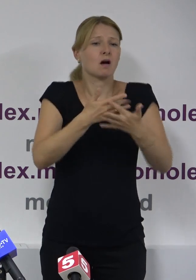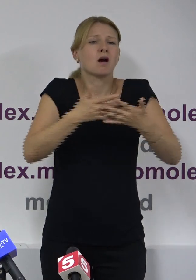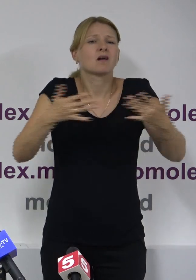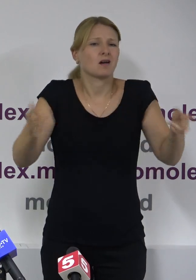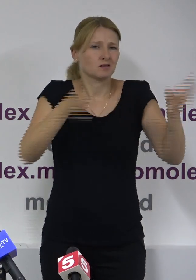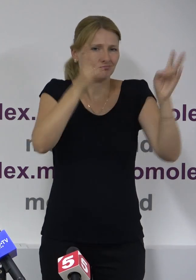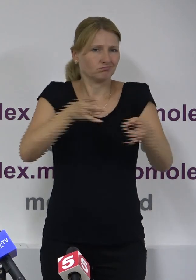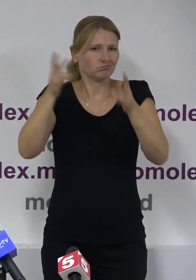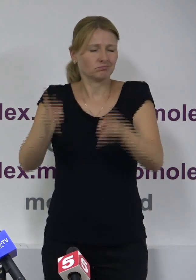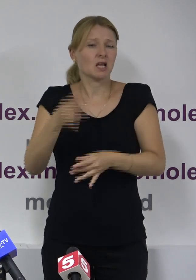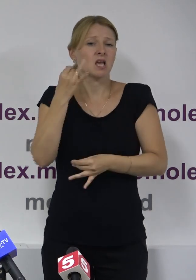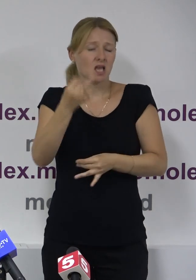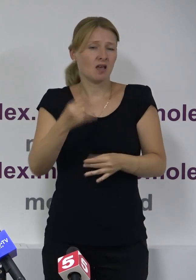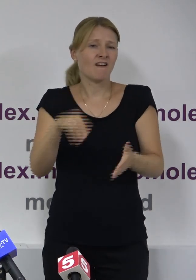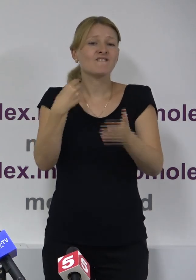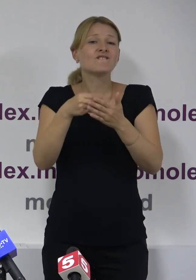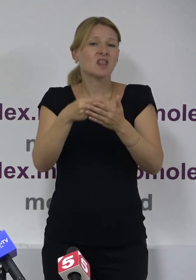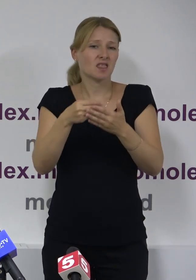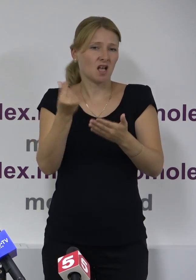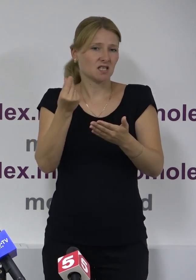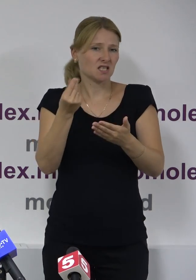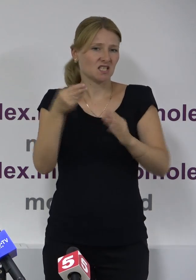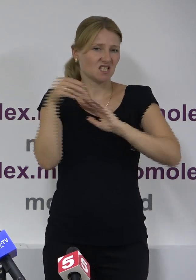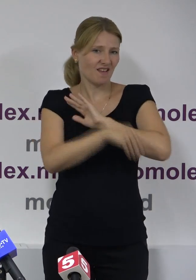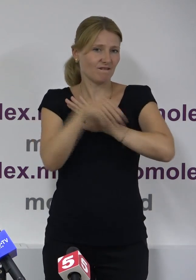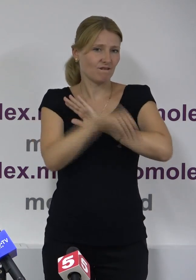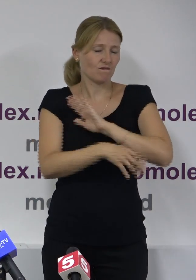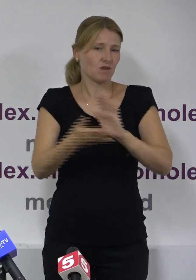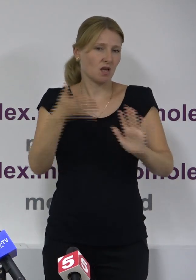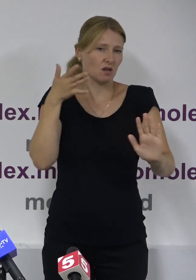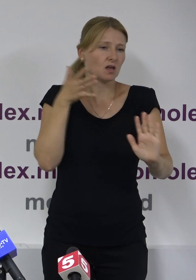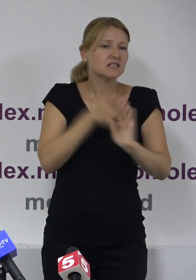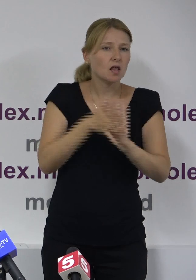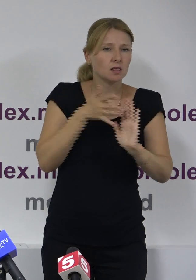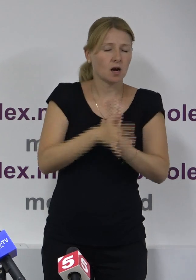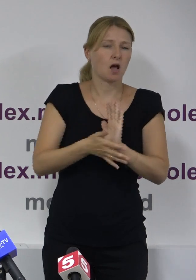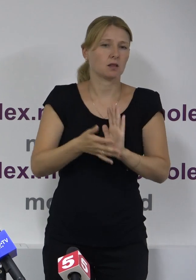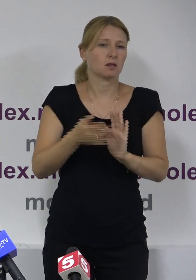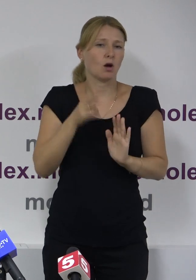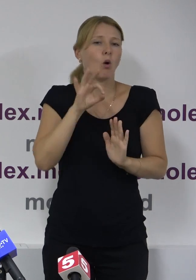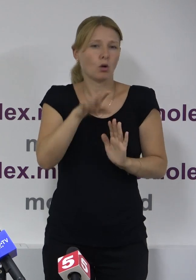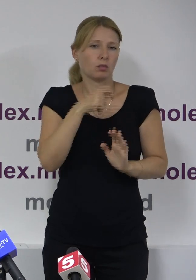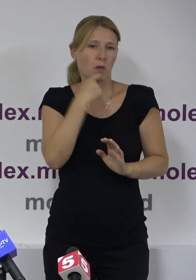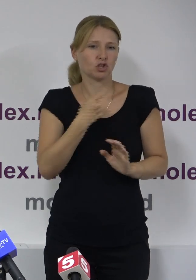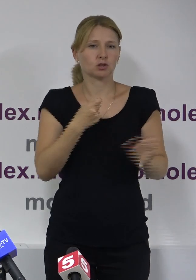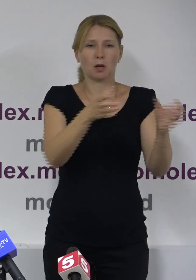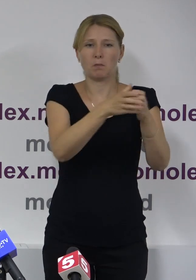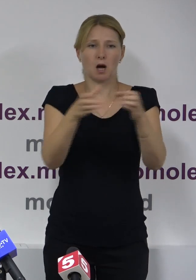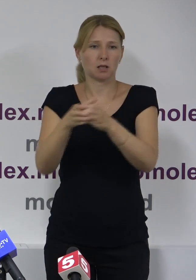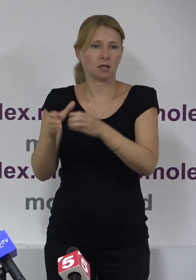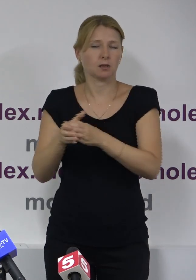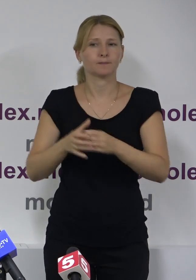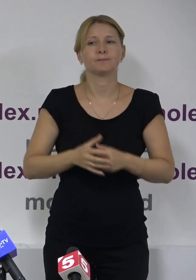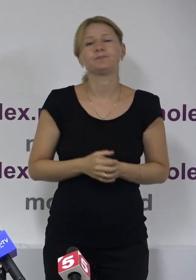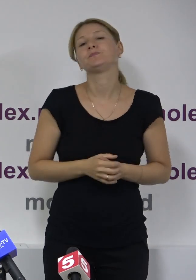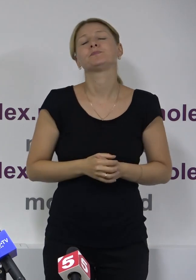ale finanțării ilicite a campaniei electorale și a partidelor politice. Acestea fiind